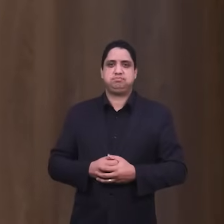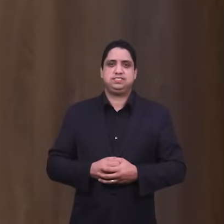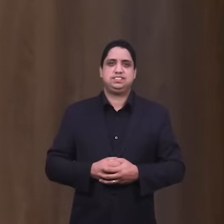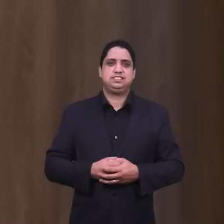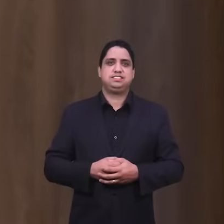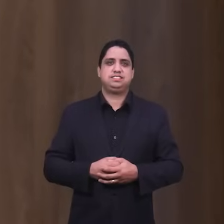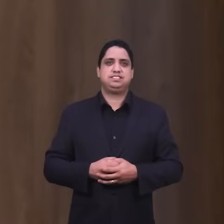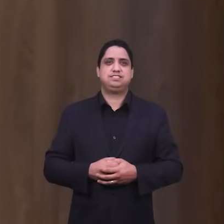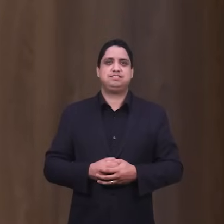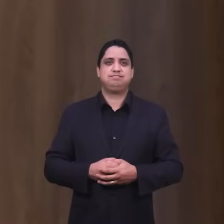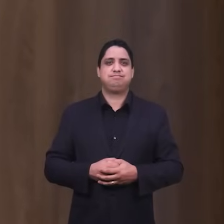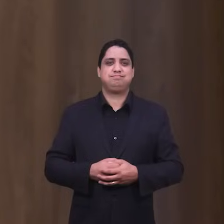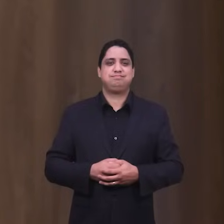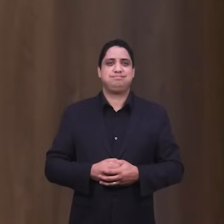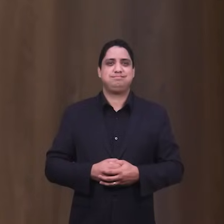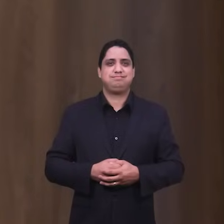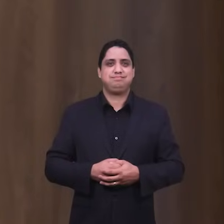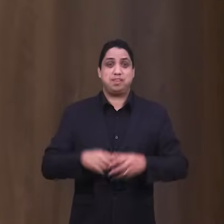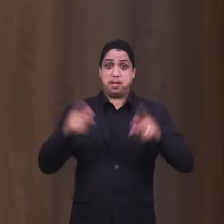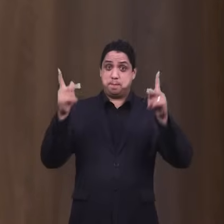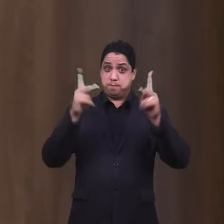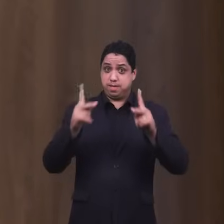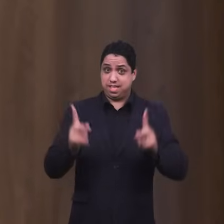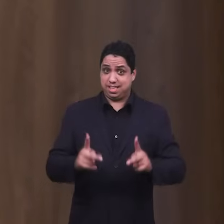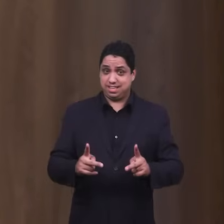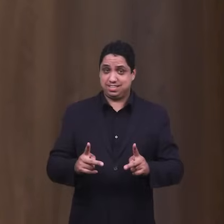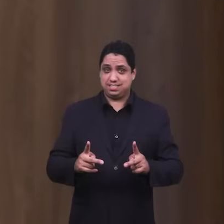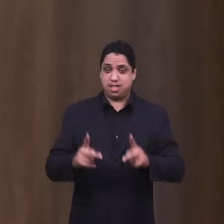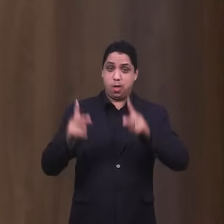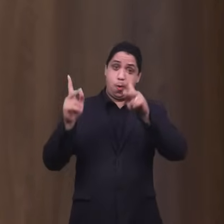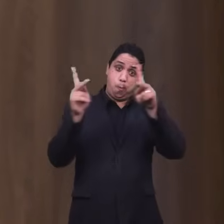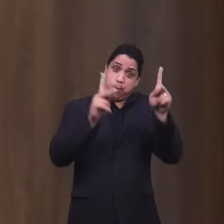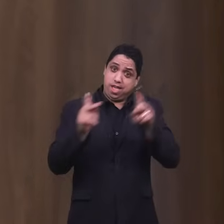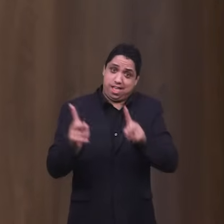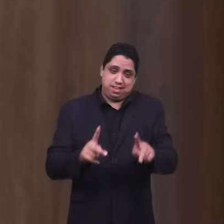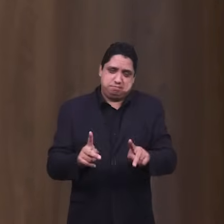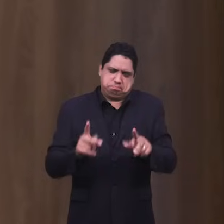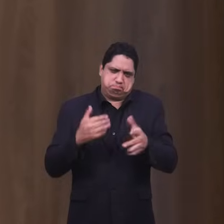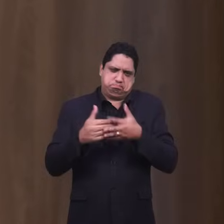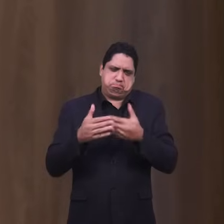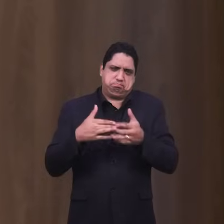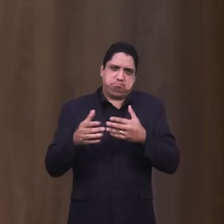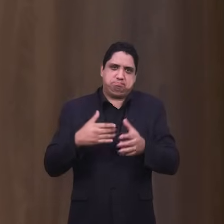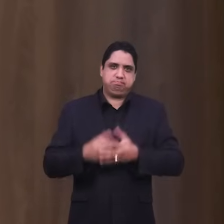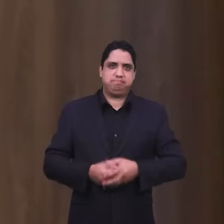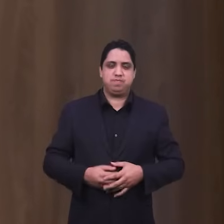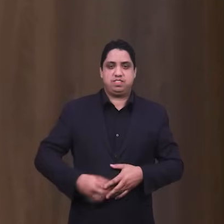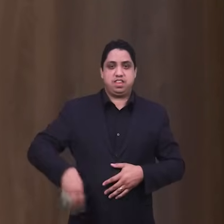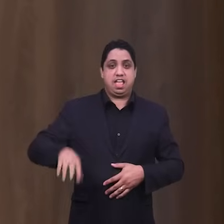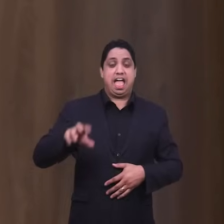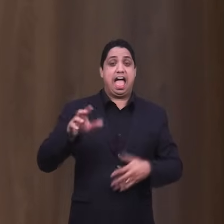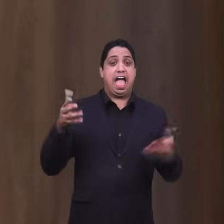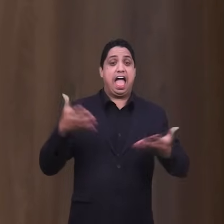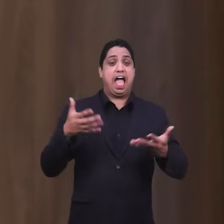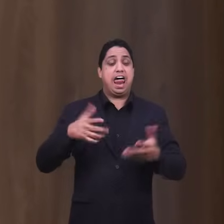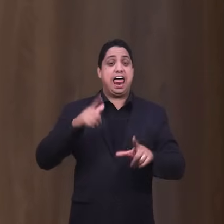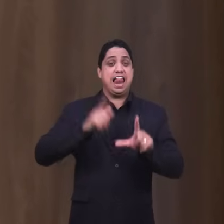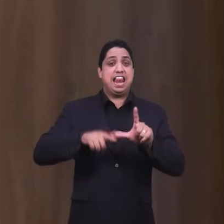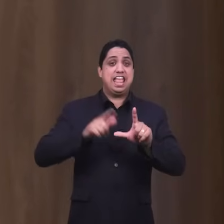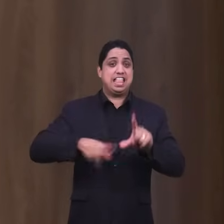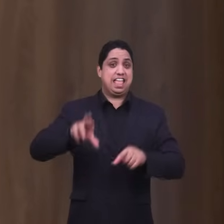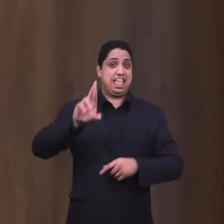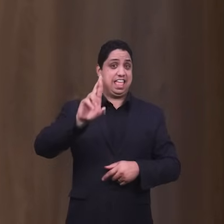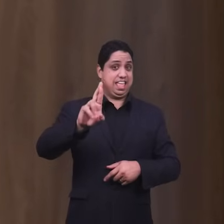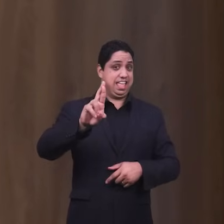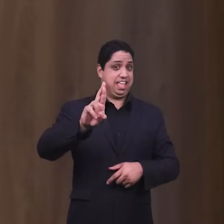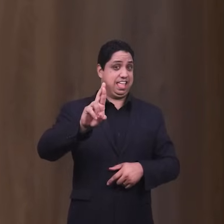ok também. Então, paz. E agora nós vamos fazer a letra R. Ó, os 2